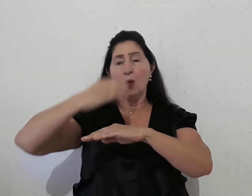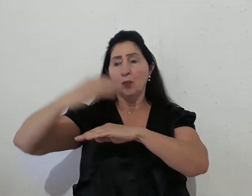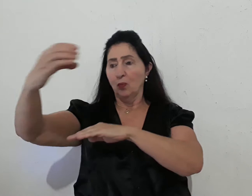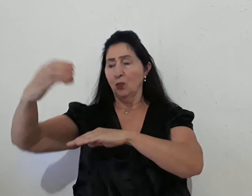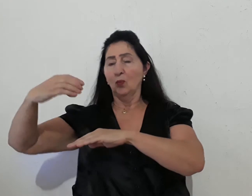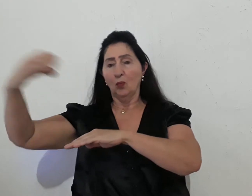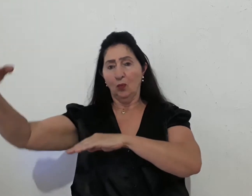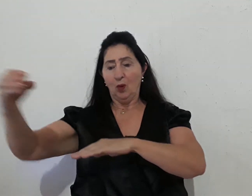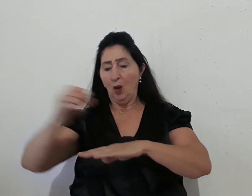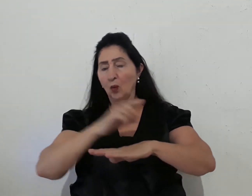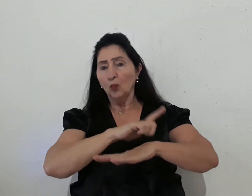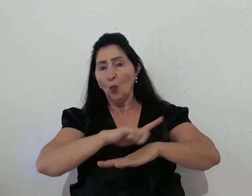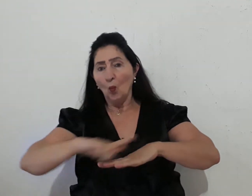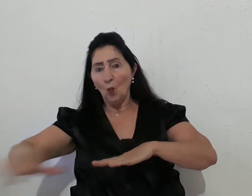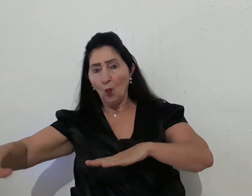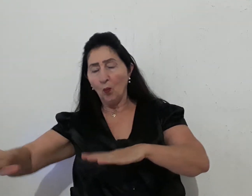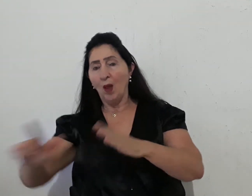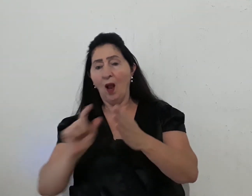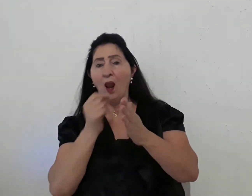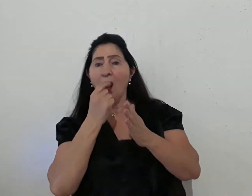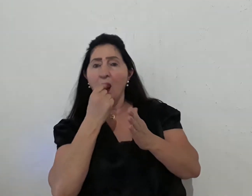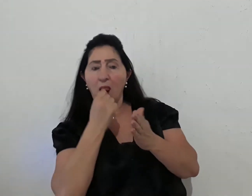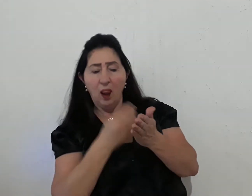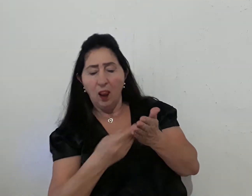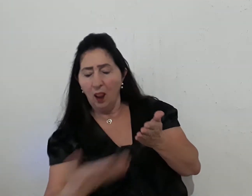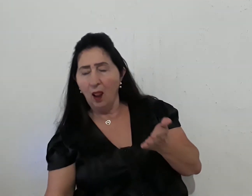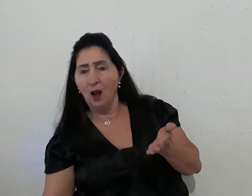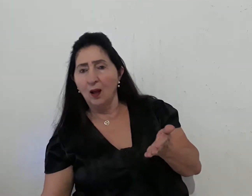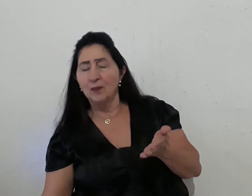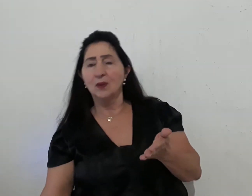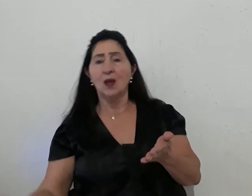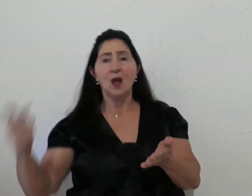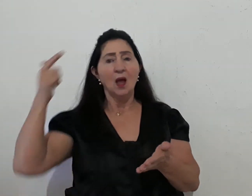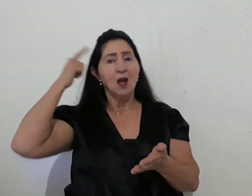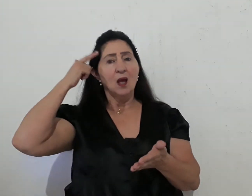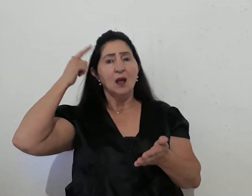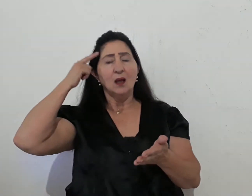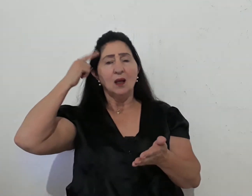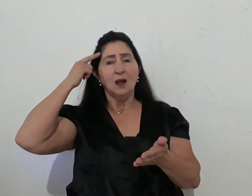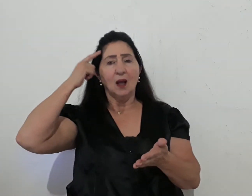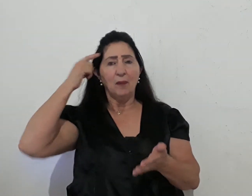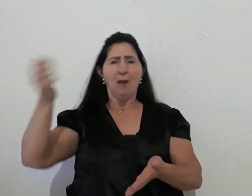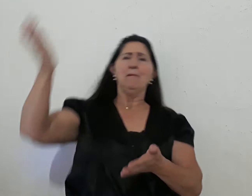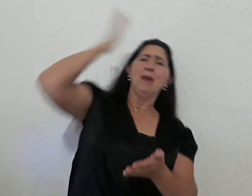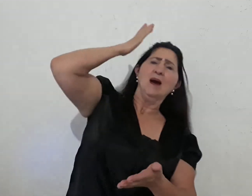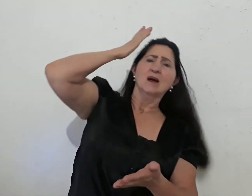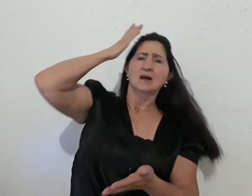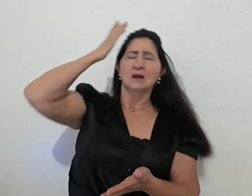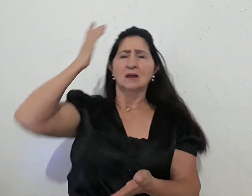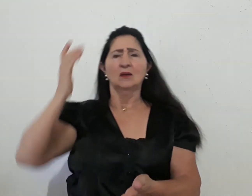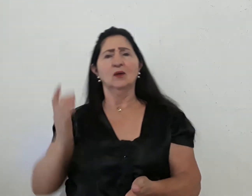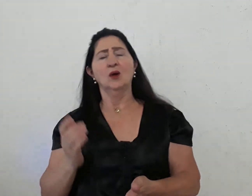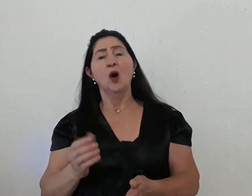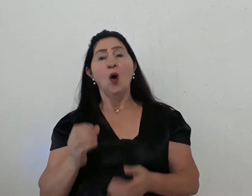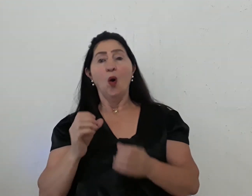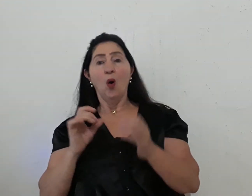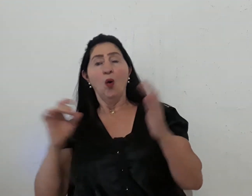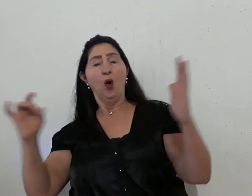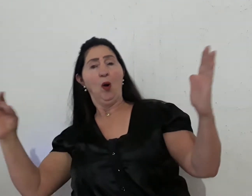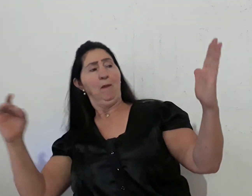chão onde caiu um lápis, a cabeça de alguém batida por uma bola, o alvo onde voa uma